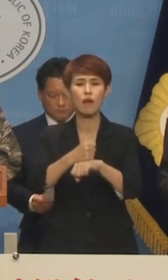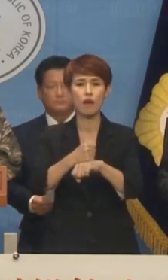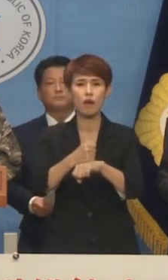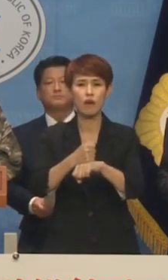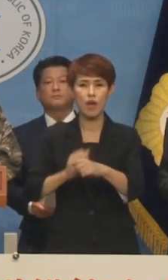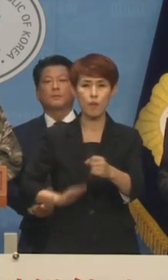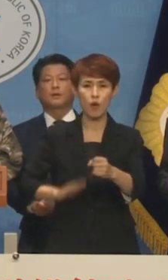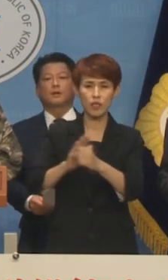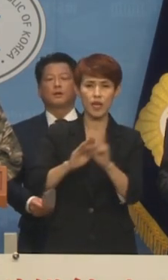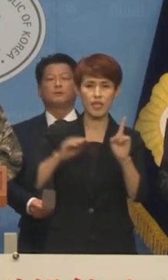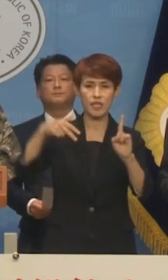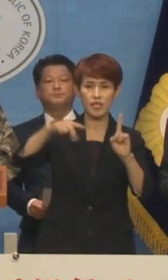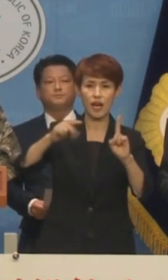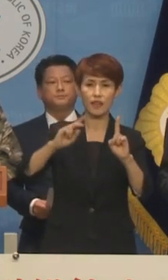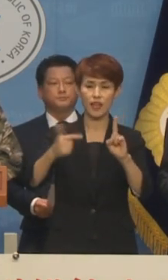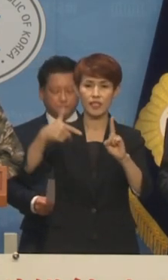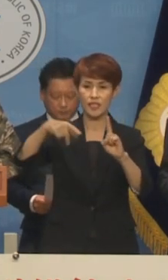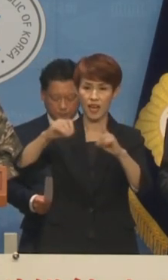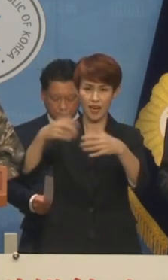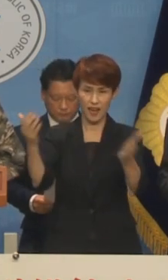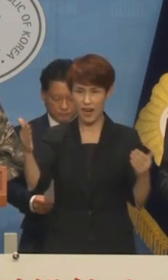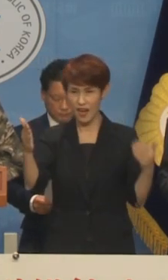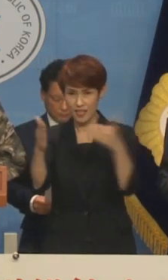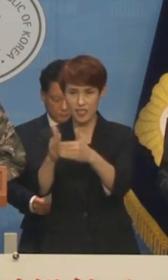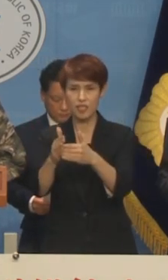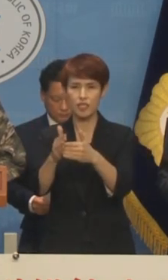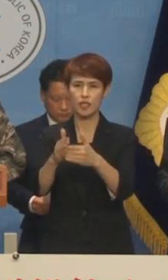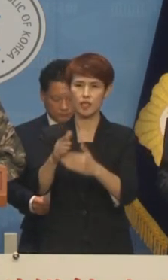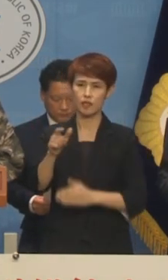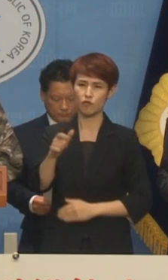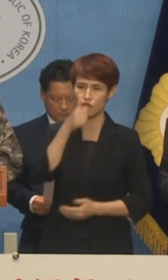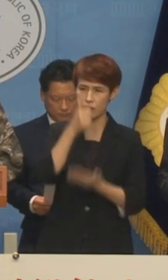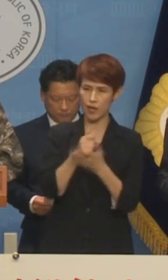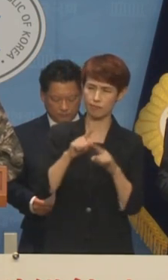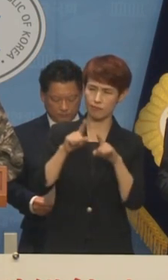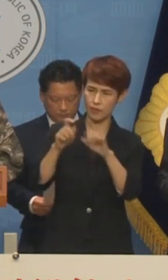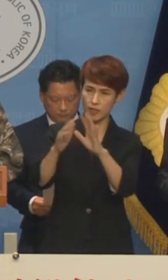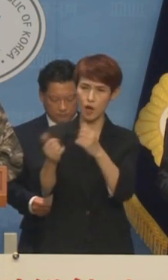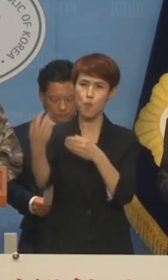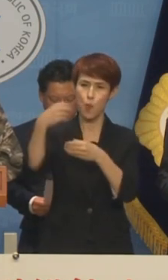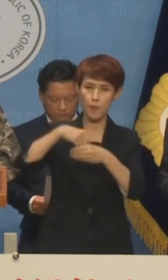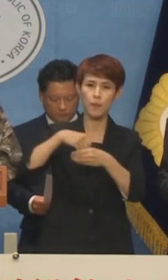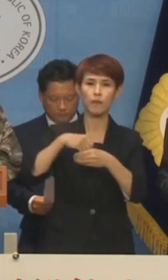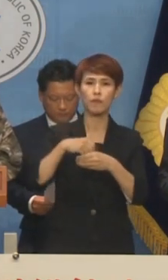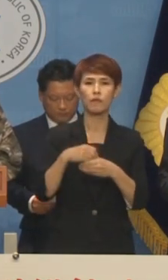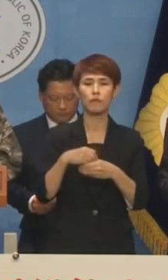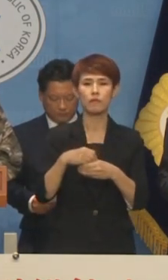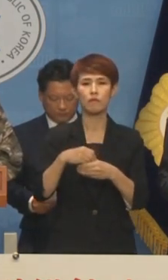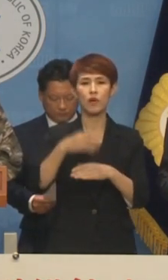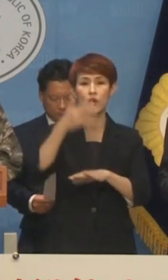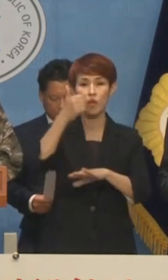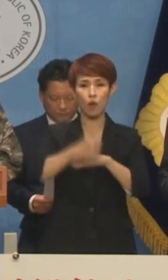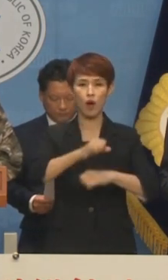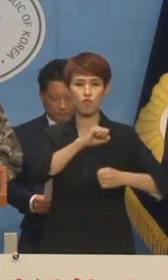해병대 1사단장까지 피혐의자로 포함하는 수사 결과를